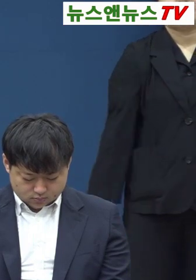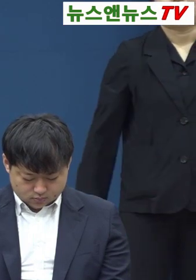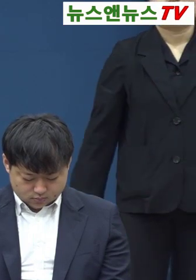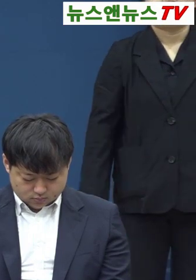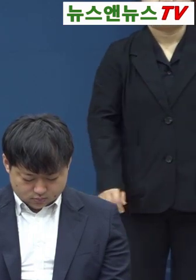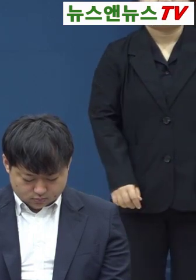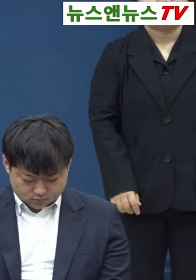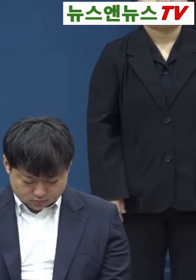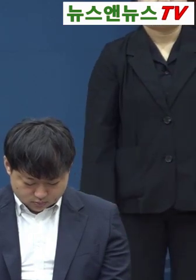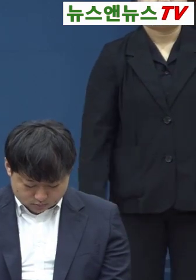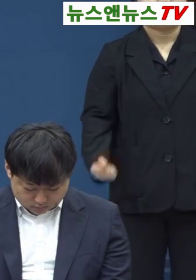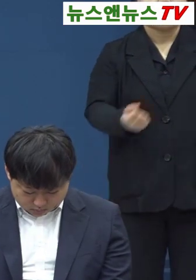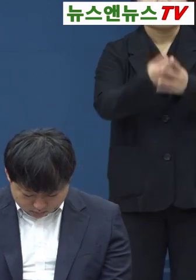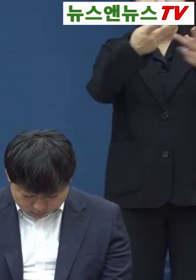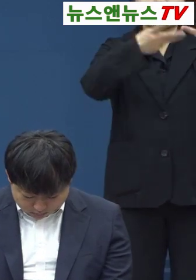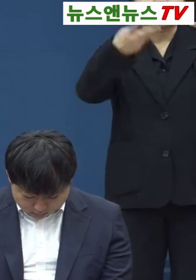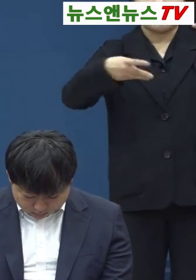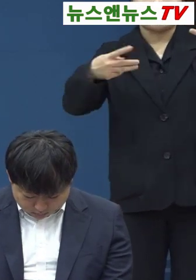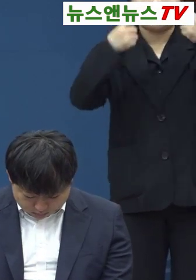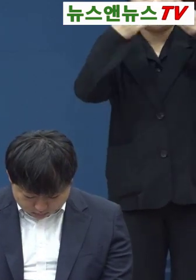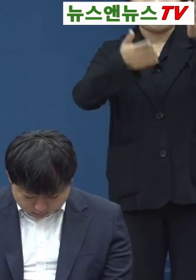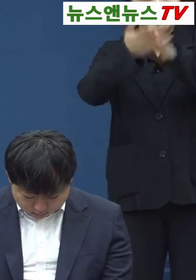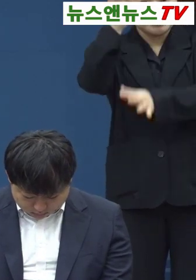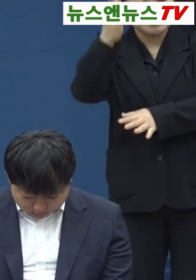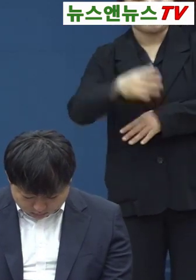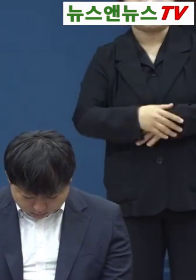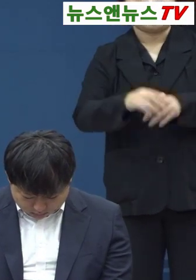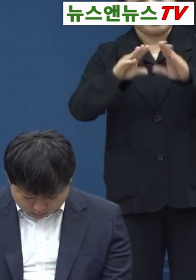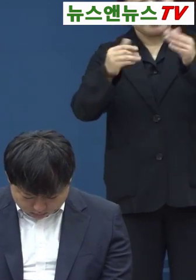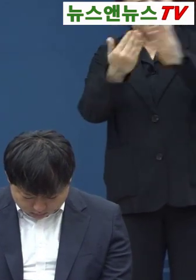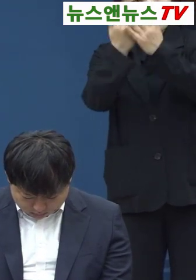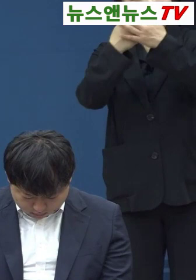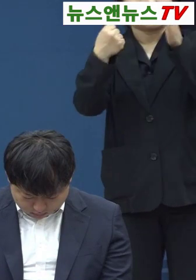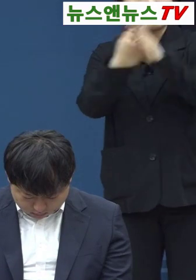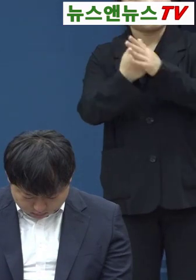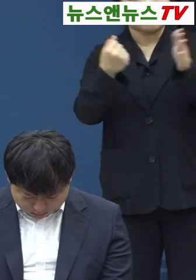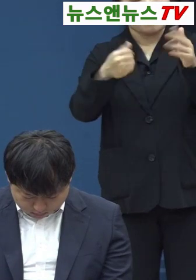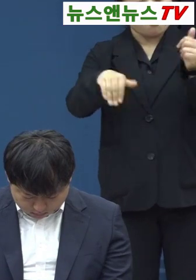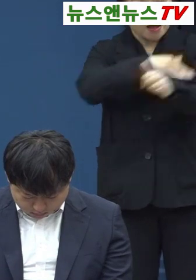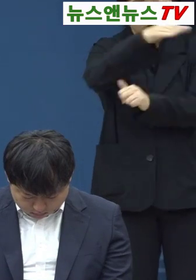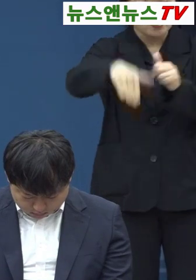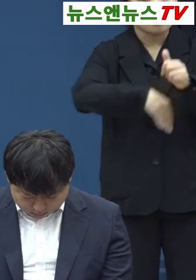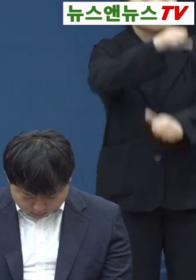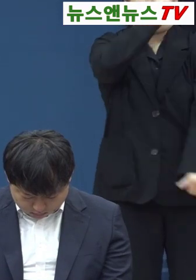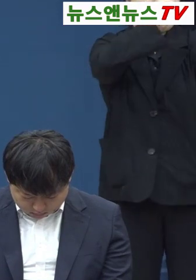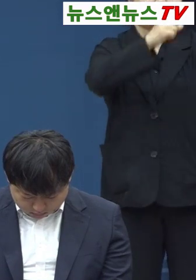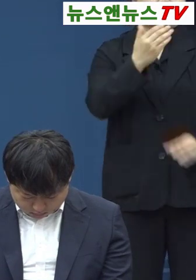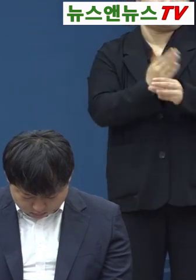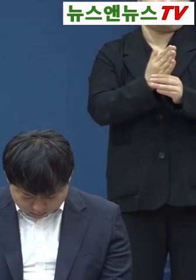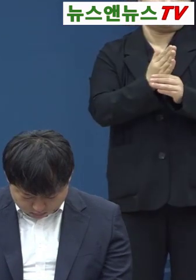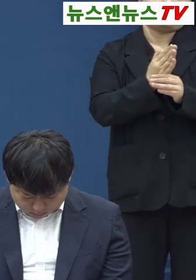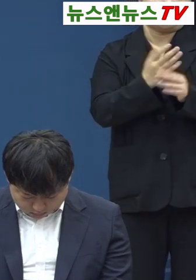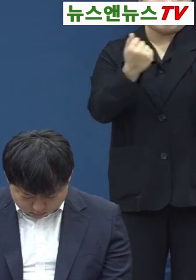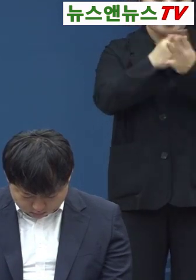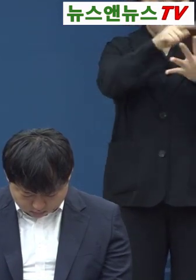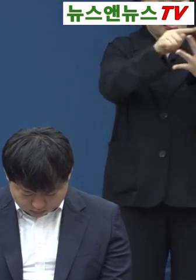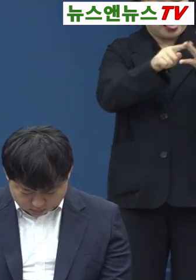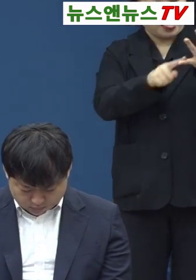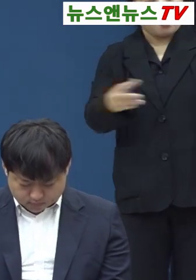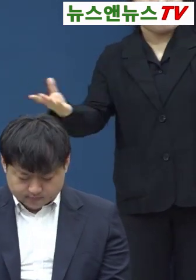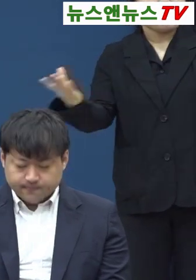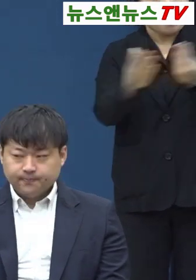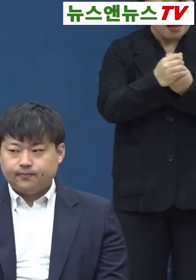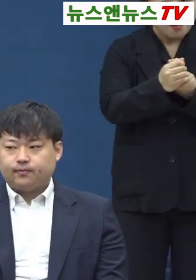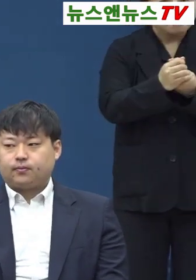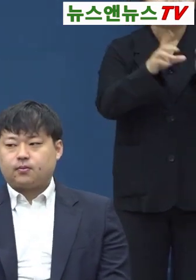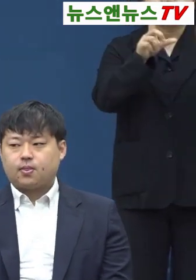아시다시피 동탄 신도시라든가 이런 택지 개발로 인해서 정주 여건이 상당히 좋아지고 있어요. 이런 네 개 요소를